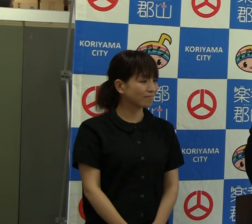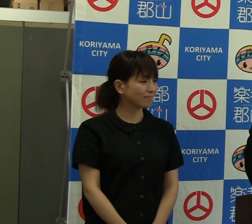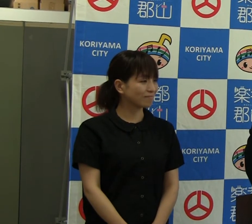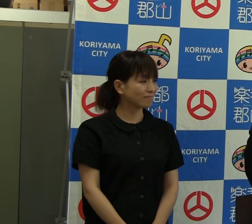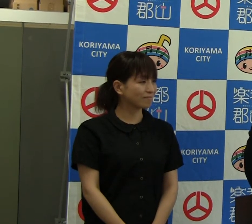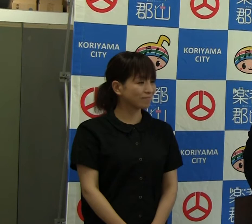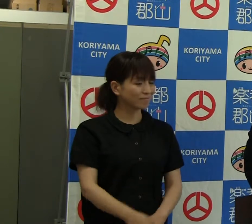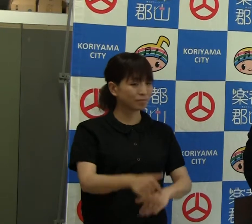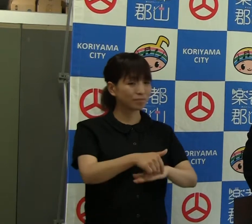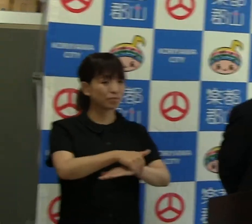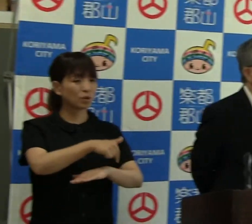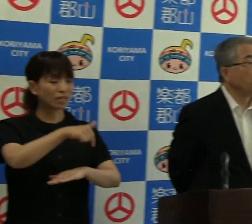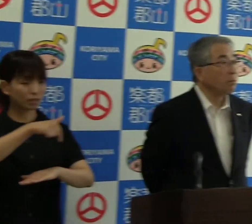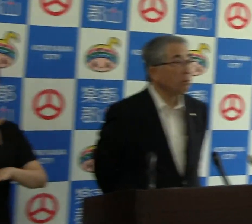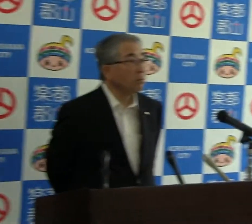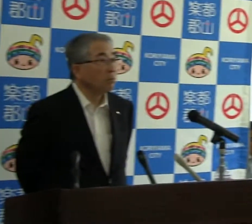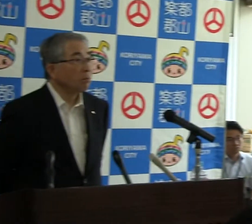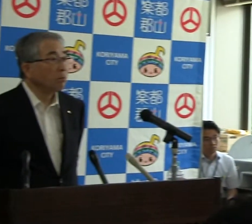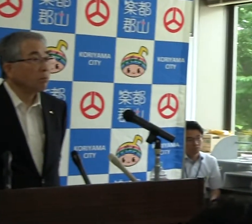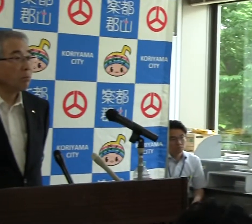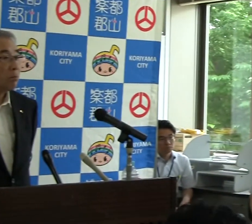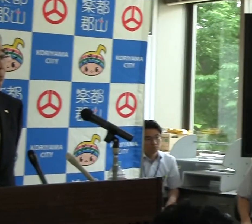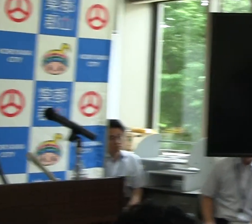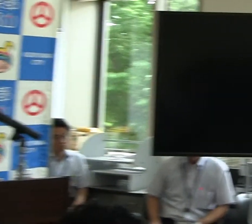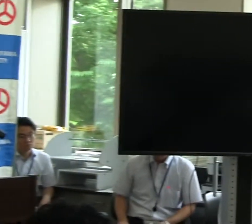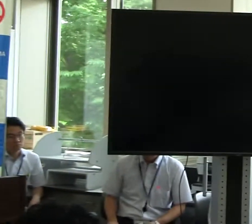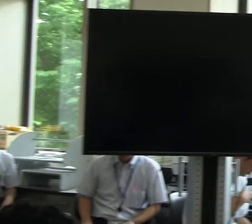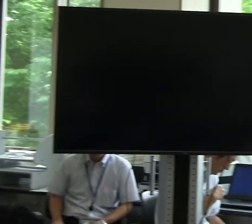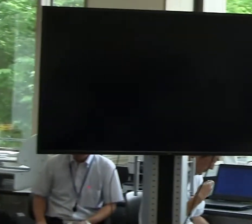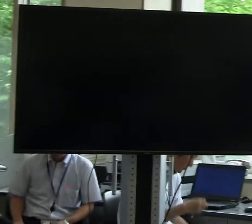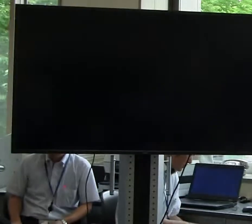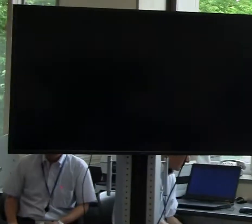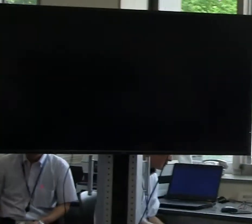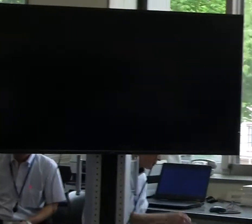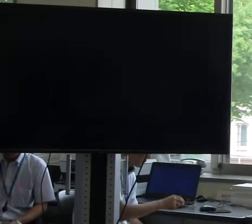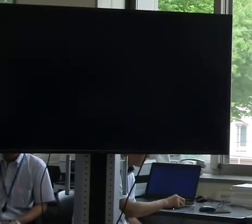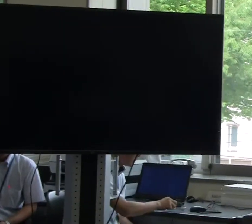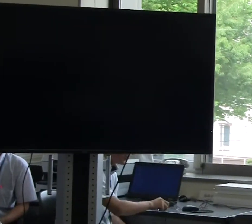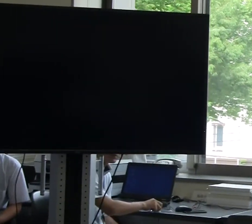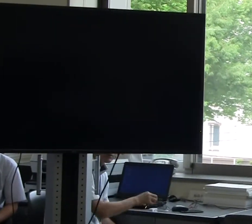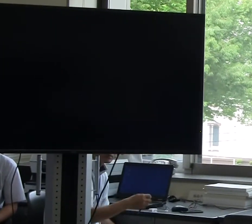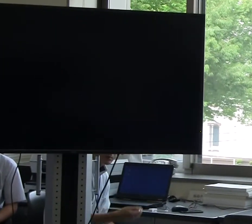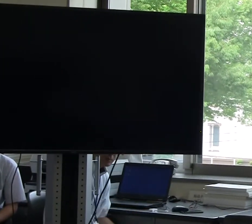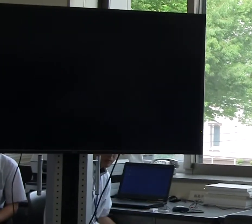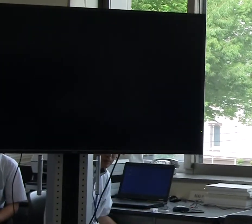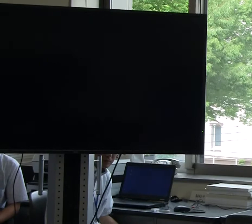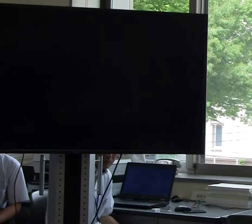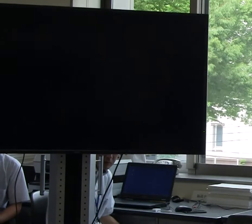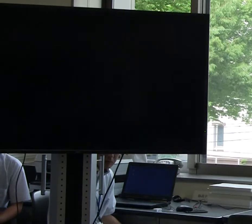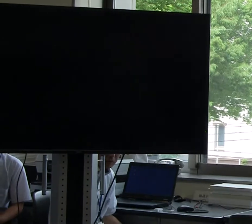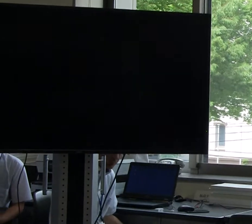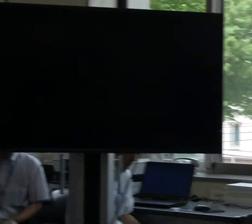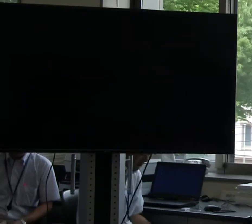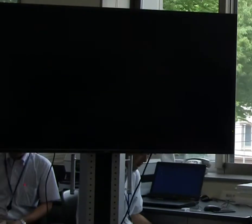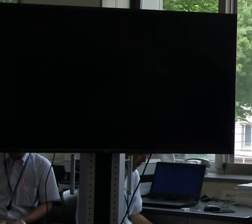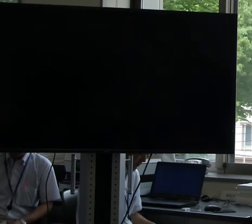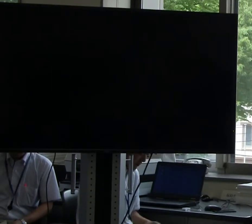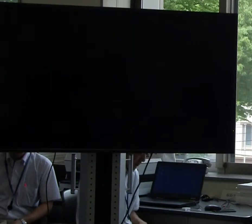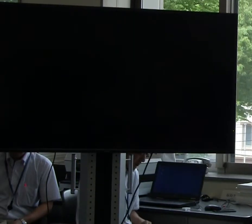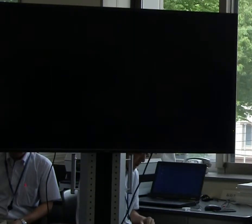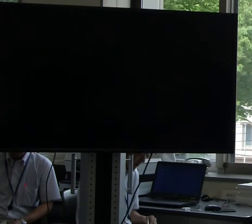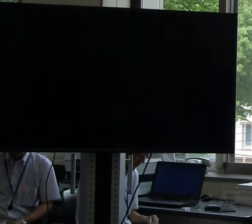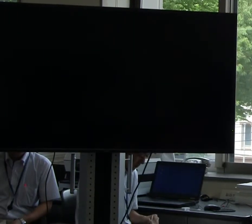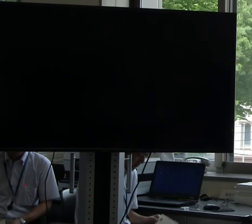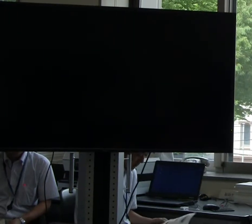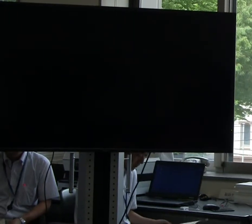はい、プロジェクトの実行者とレディ法のこの位置づけですが、プロジェクトの実行者というのは、個人